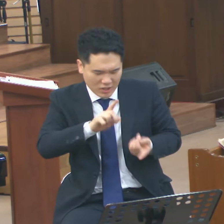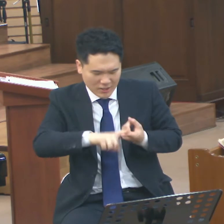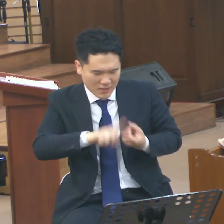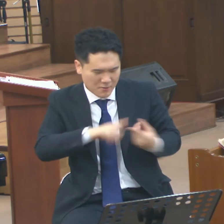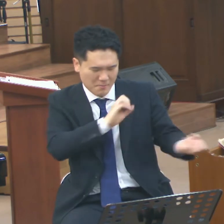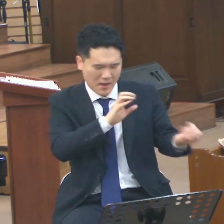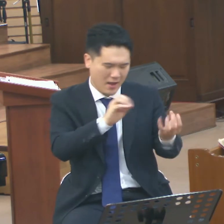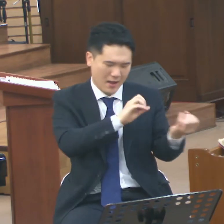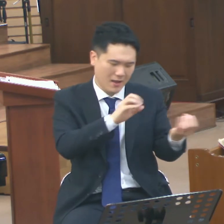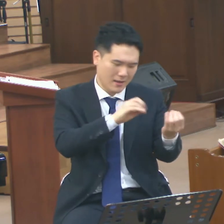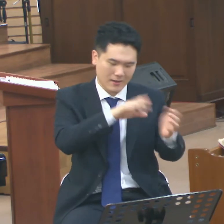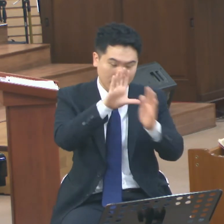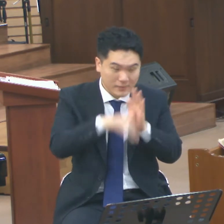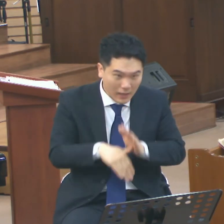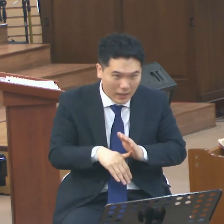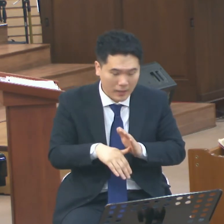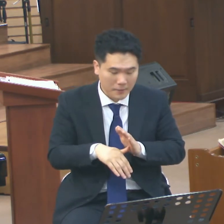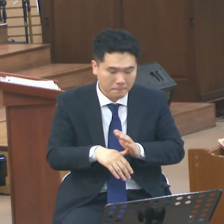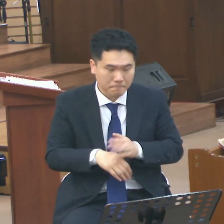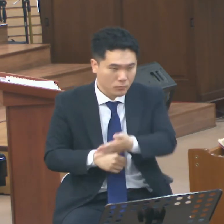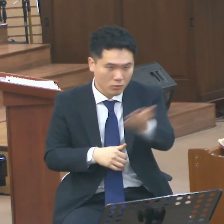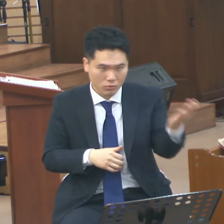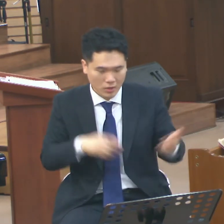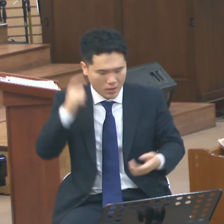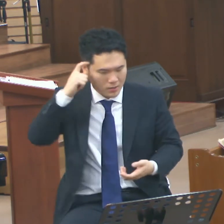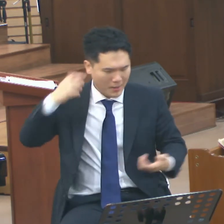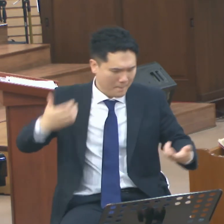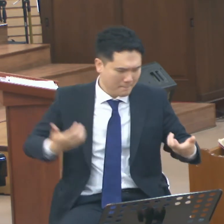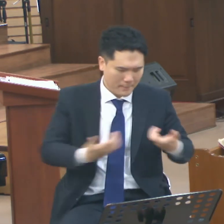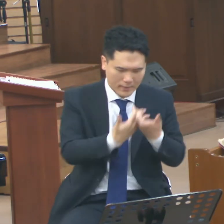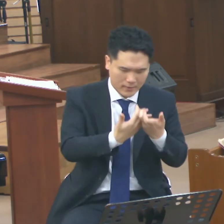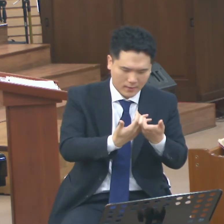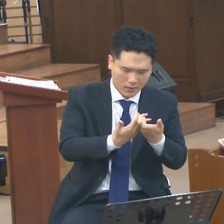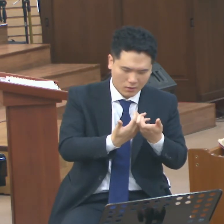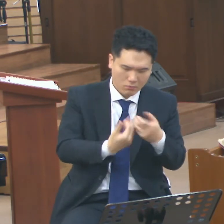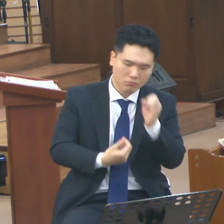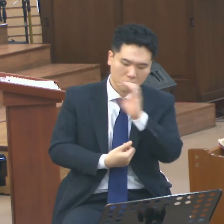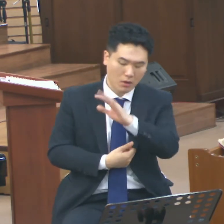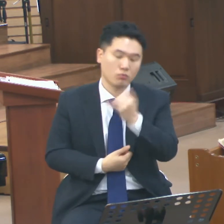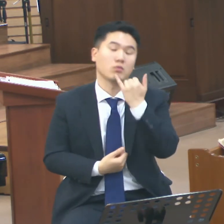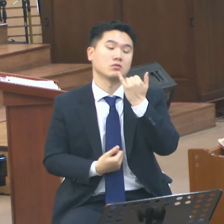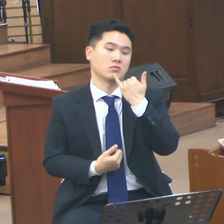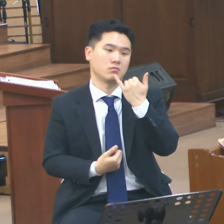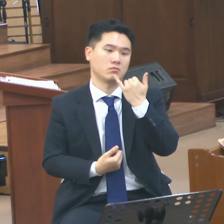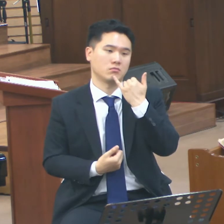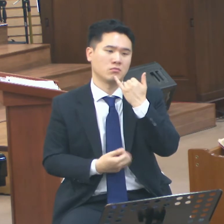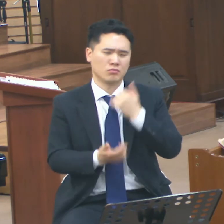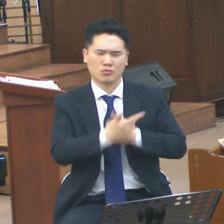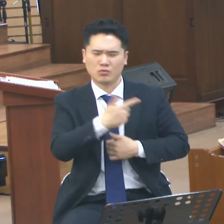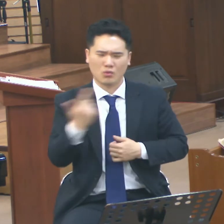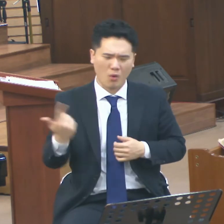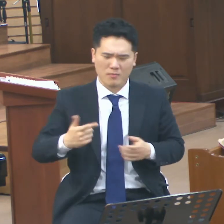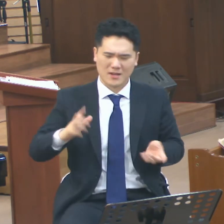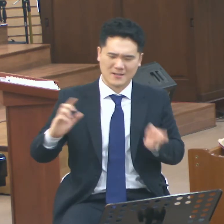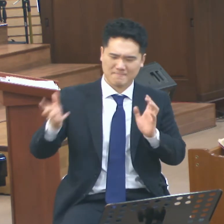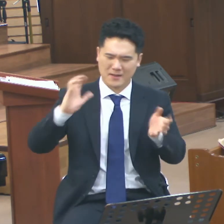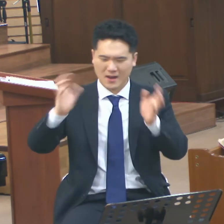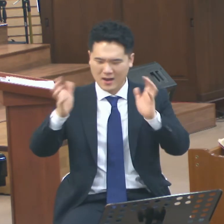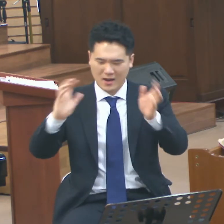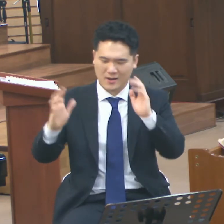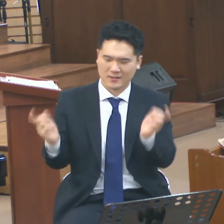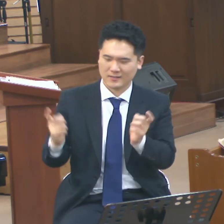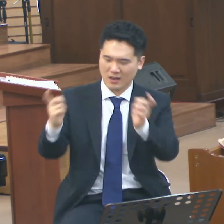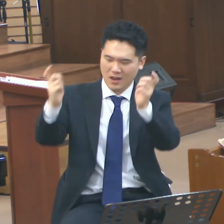여러분 다른 쪽의 얘기를 하는 것도 괜찮아요. 너무 치열하게 막 공방이 벌어질 그 예민한